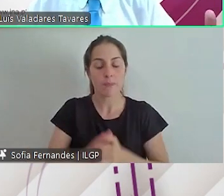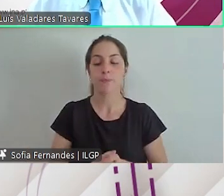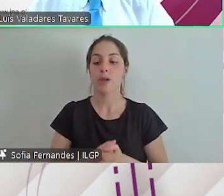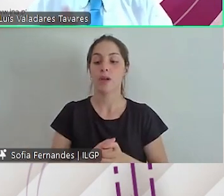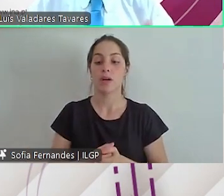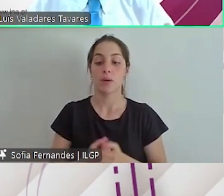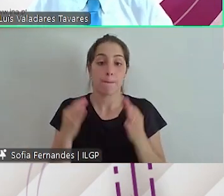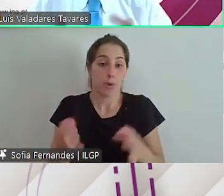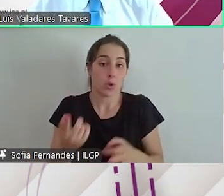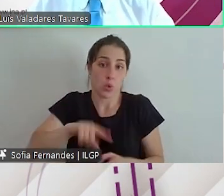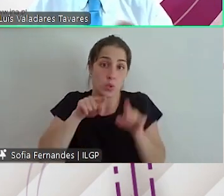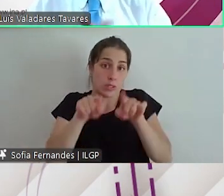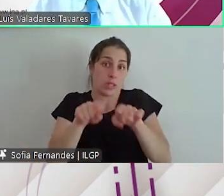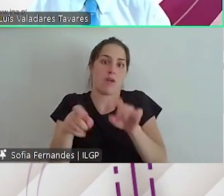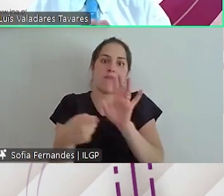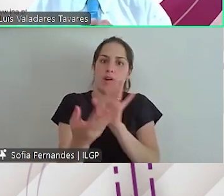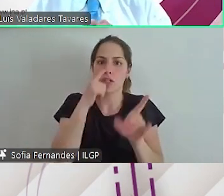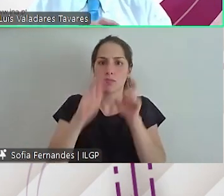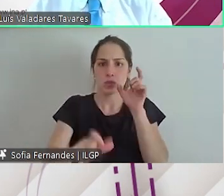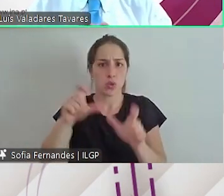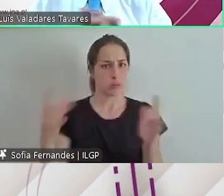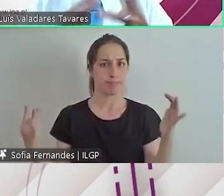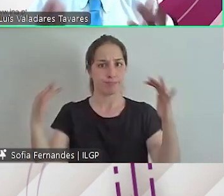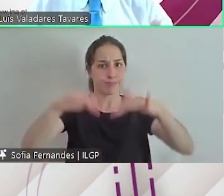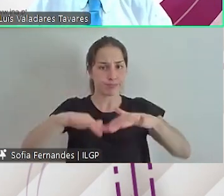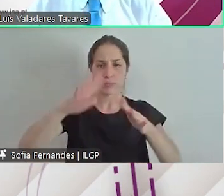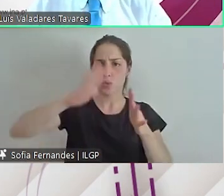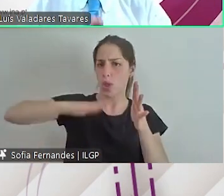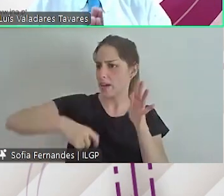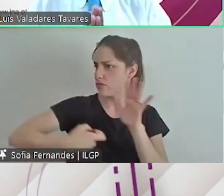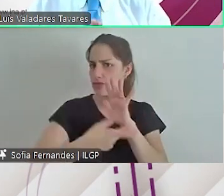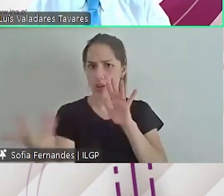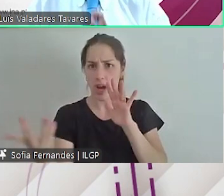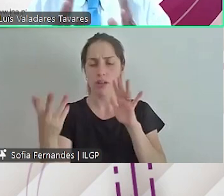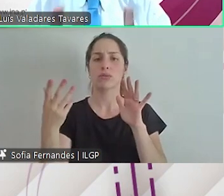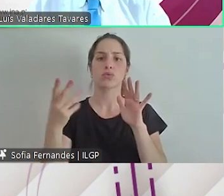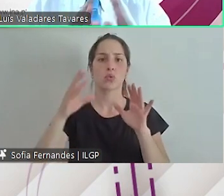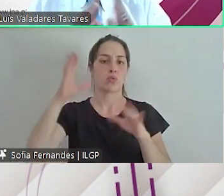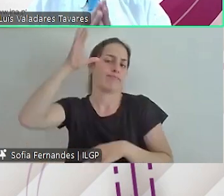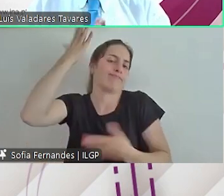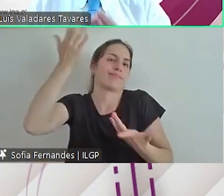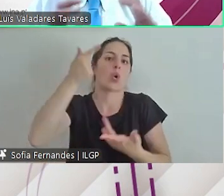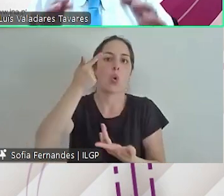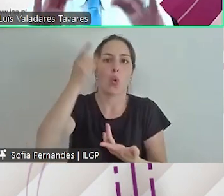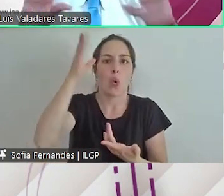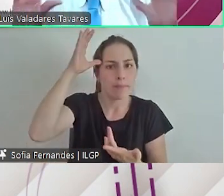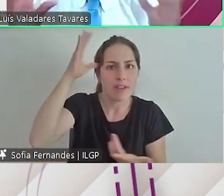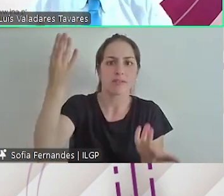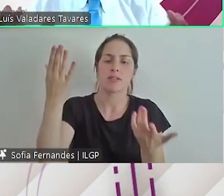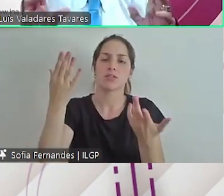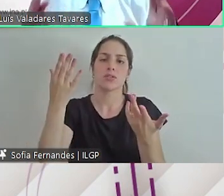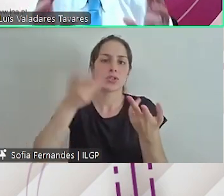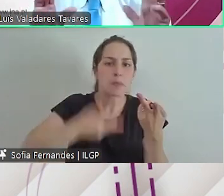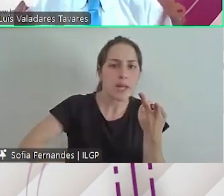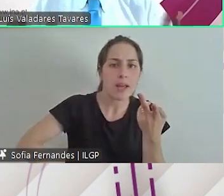humano poderosíssimo desta rede, de centenas de colegas com todas as suas competências, experiências e valias, com esta